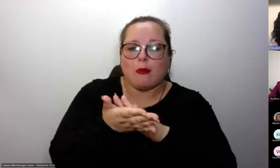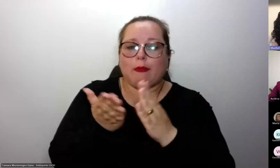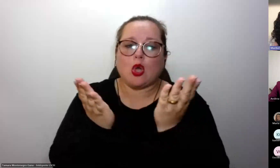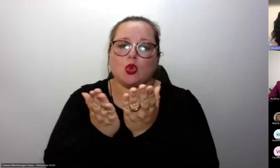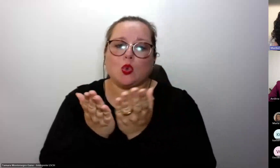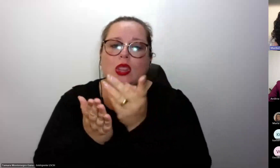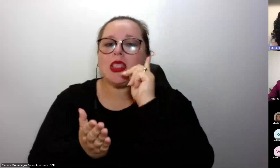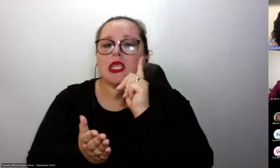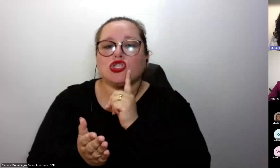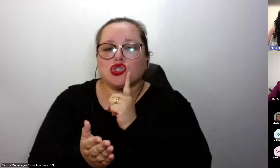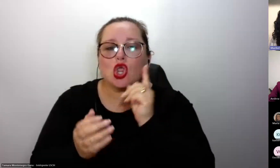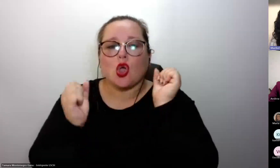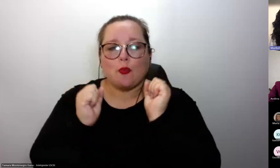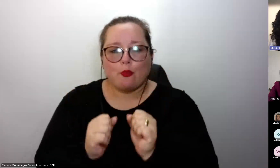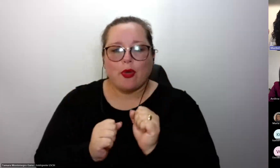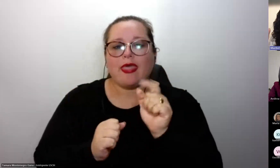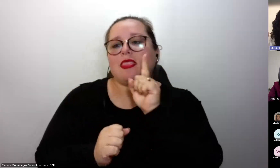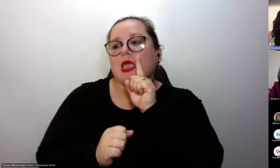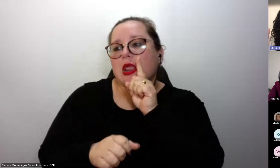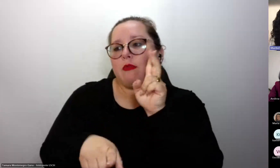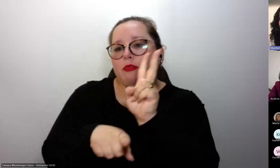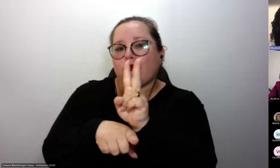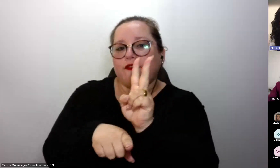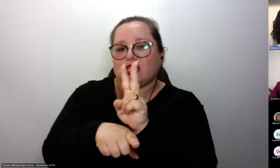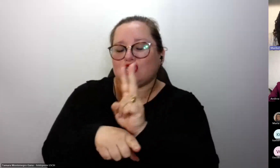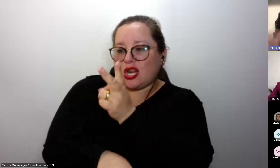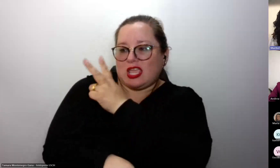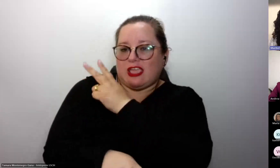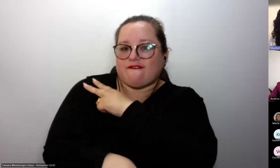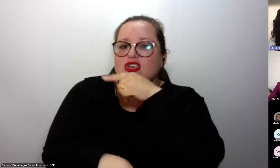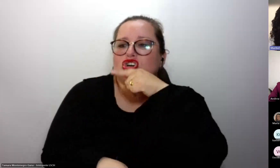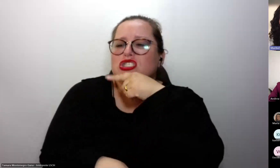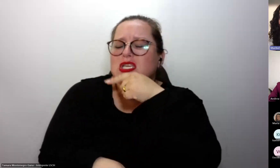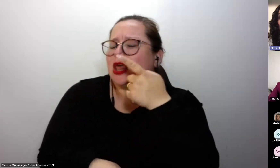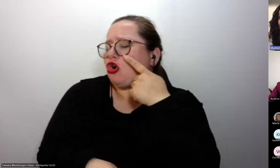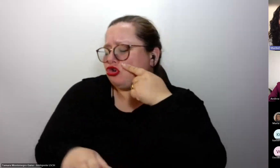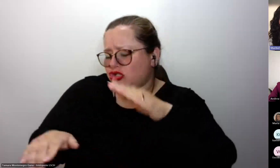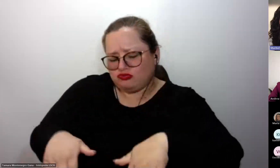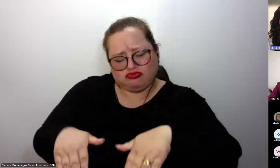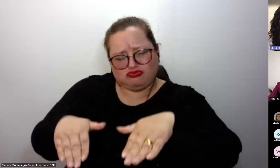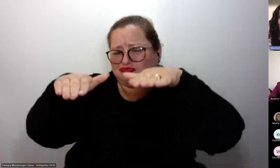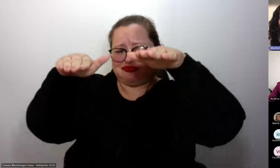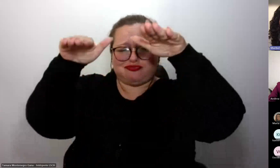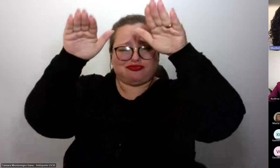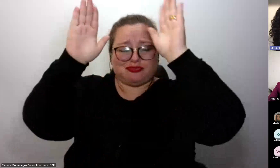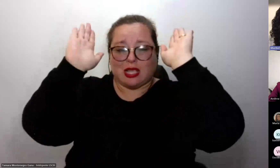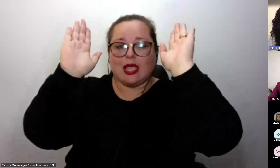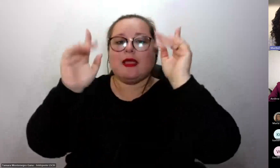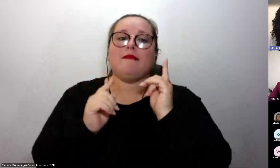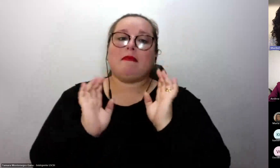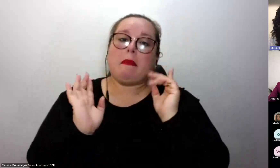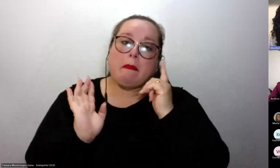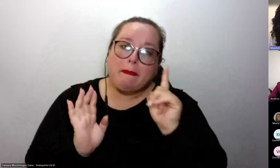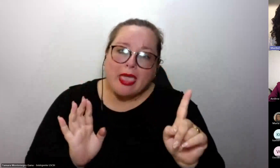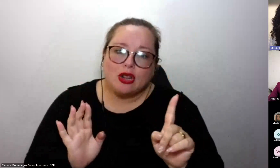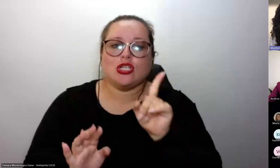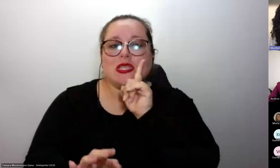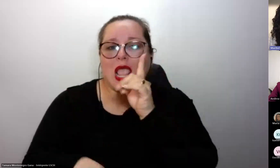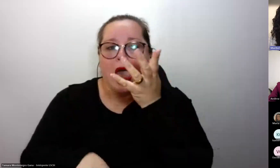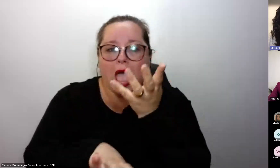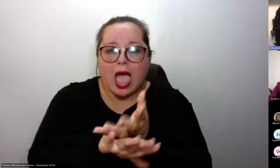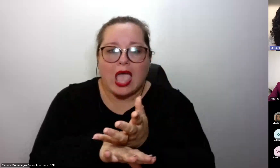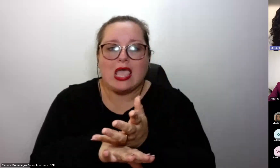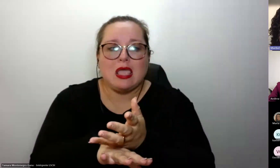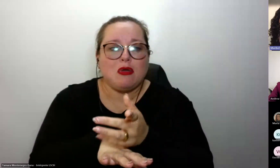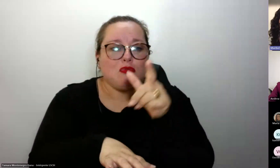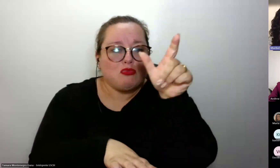sordo puede tener un profesor jefe oyente que lo conoce durante muchos años. Sin embargo, si hay un educador